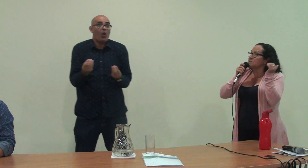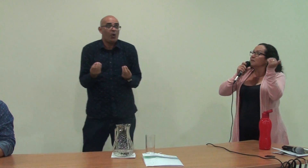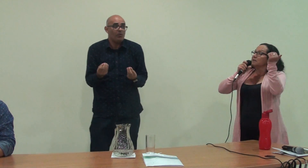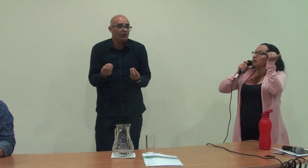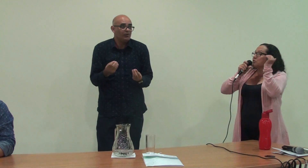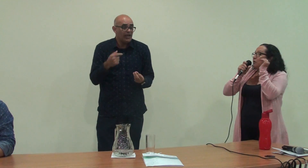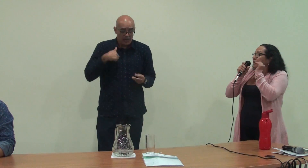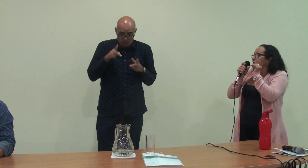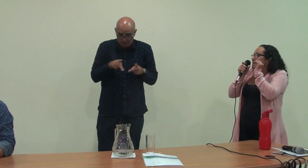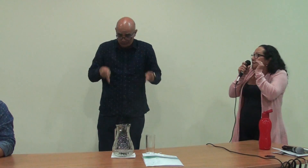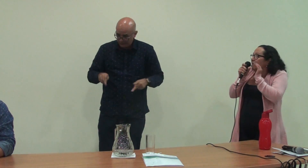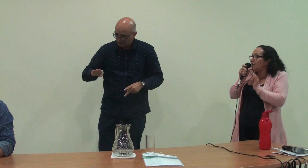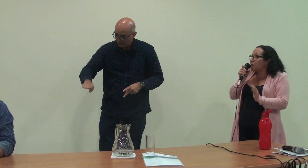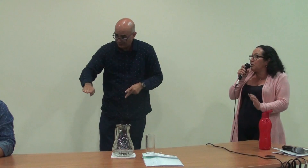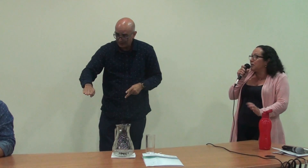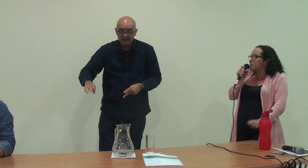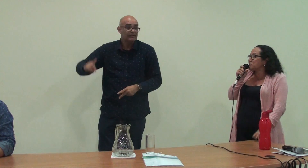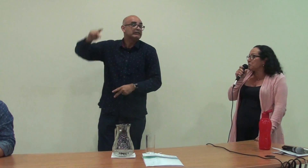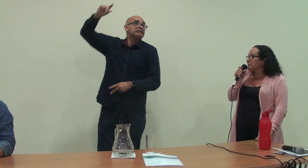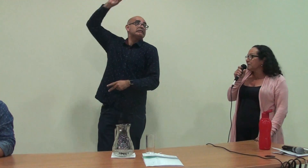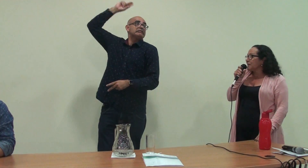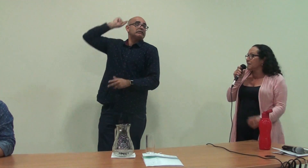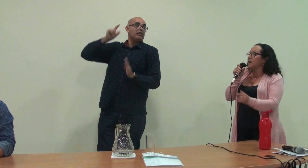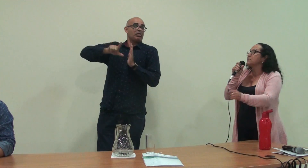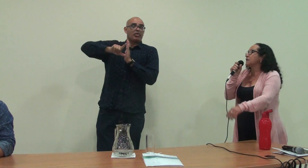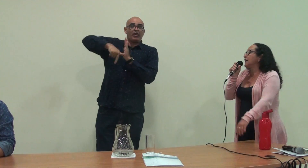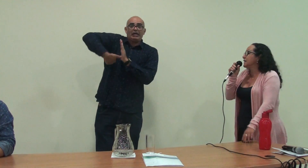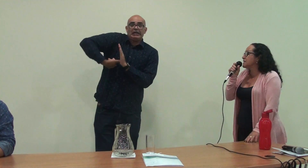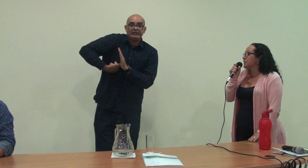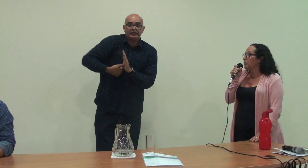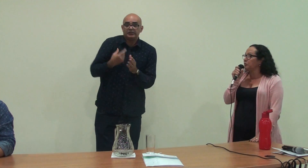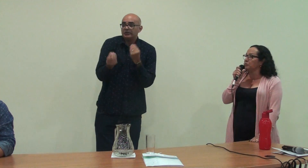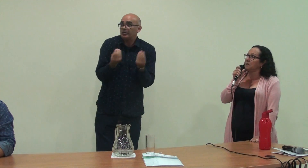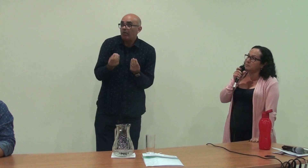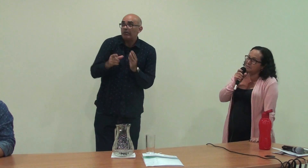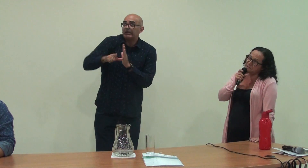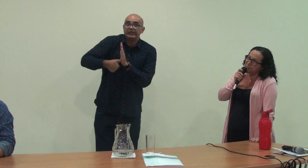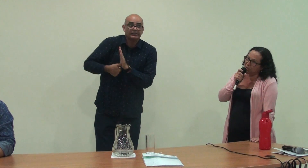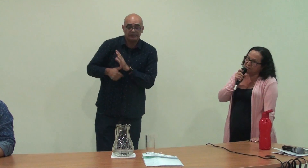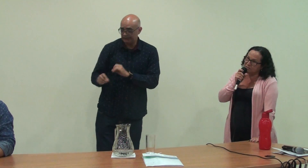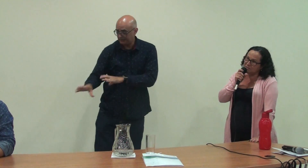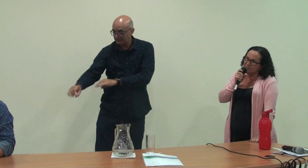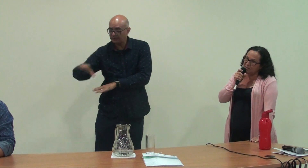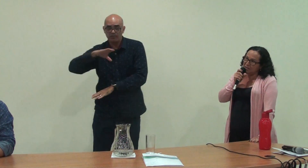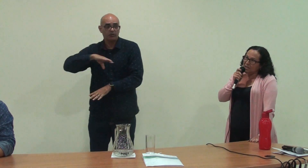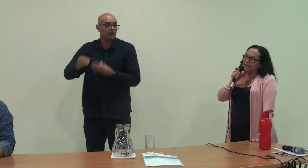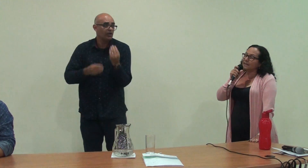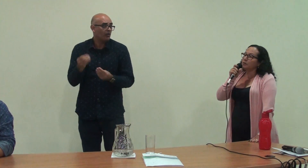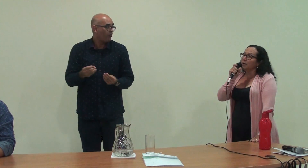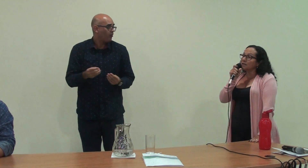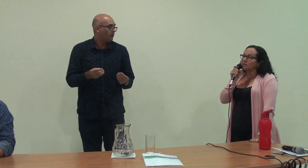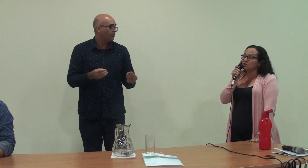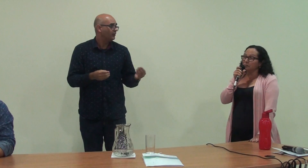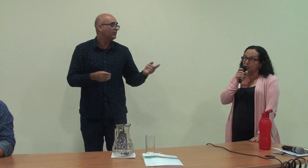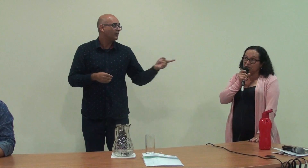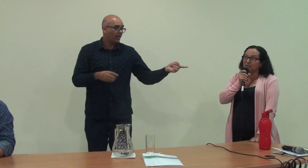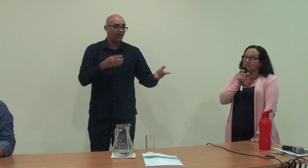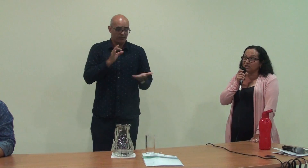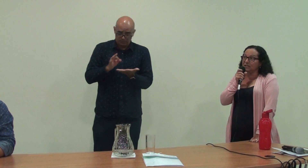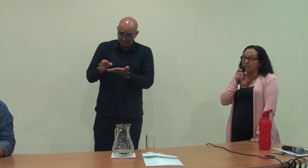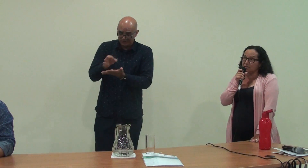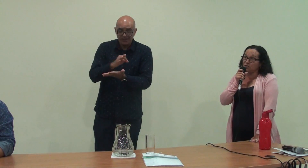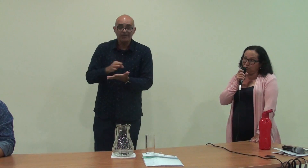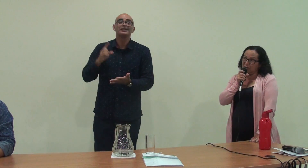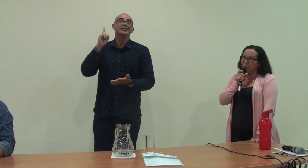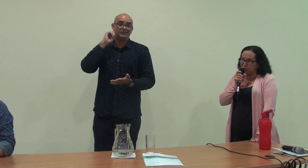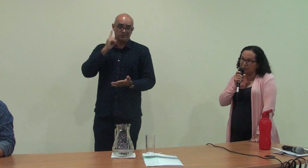que nós estamos com a Libras lá no início e temos que ainda ensinar o português para esses meninos. E a demanda de Diamantina,